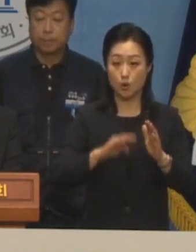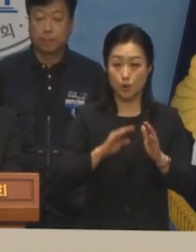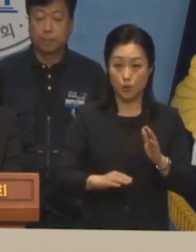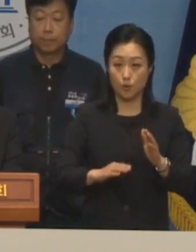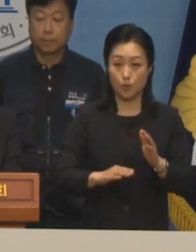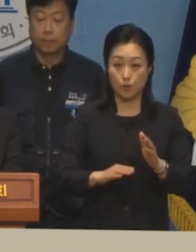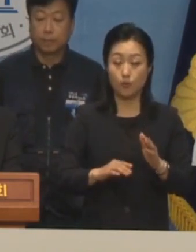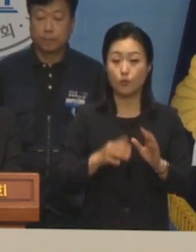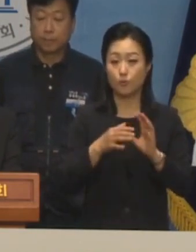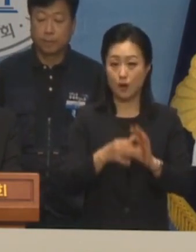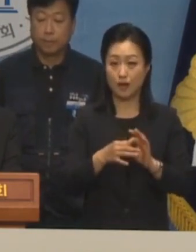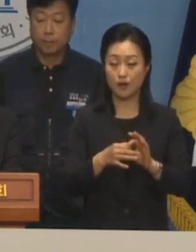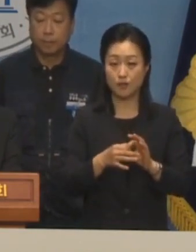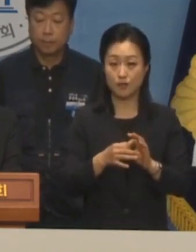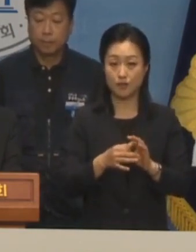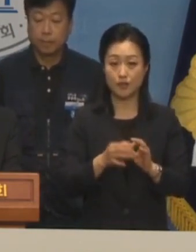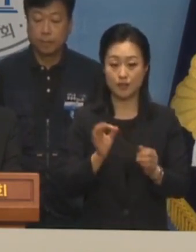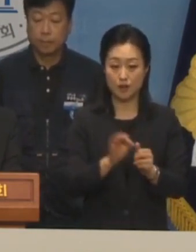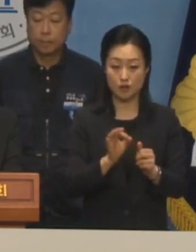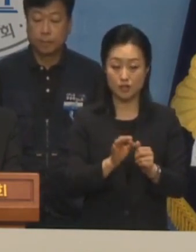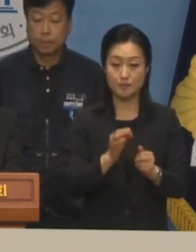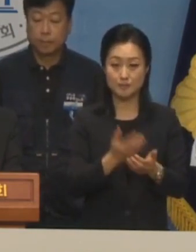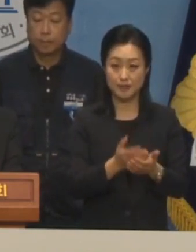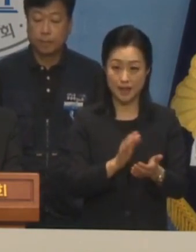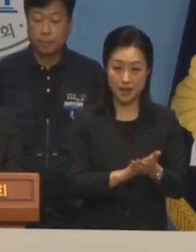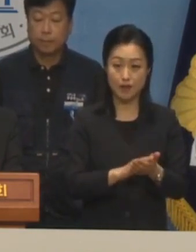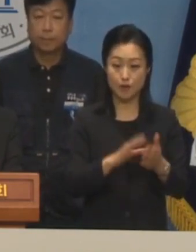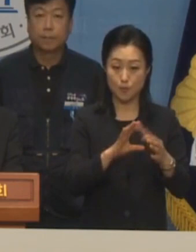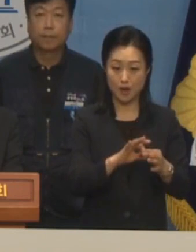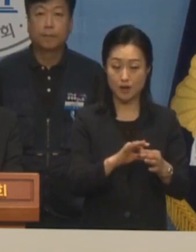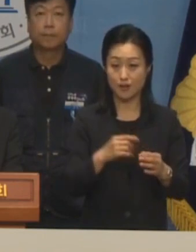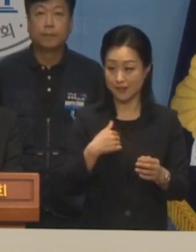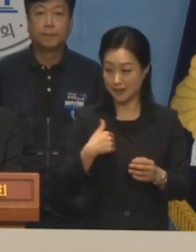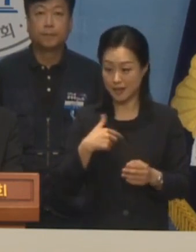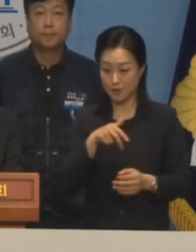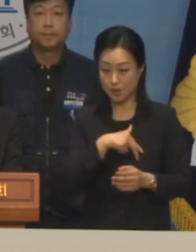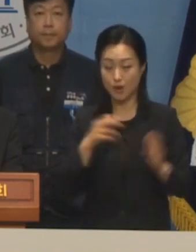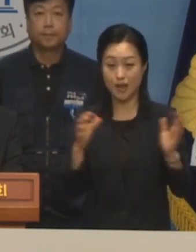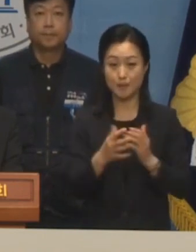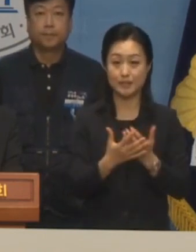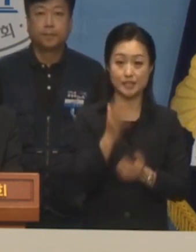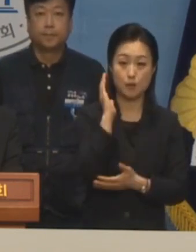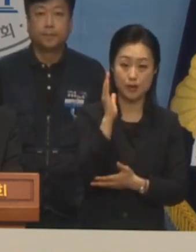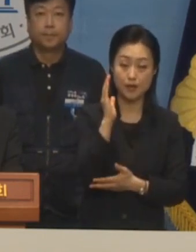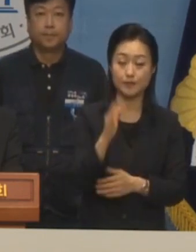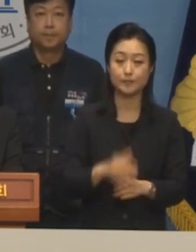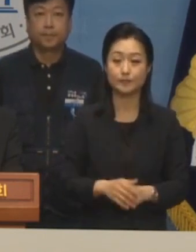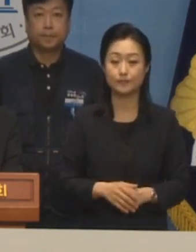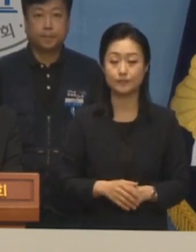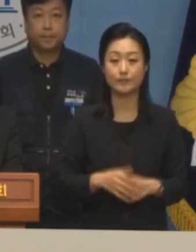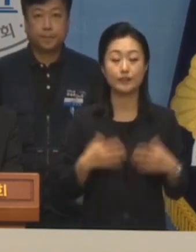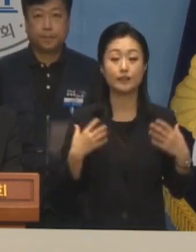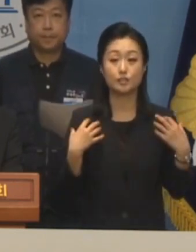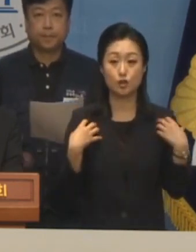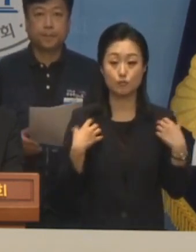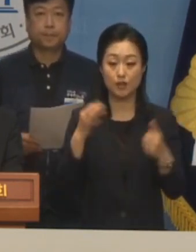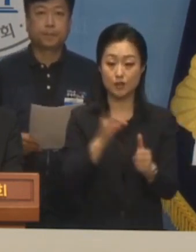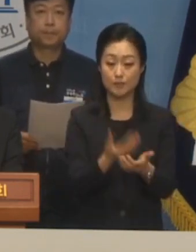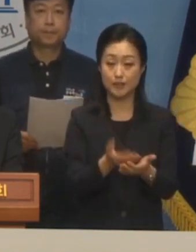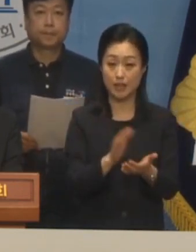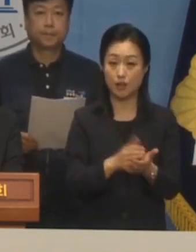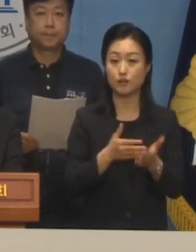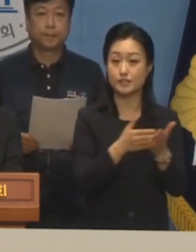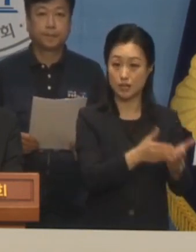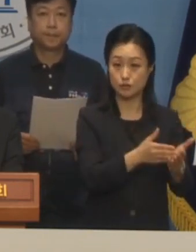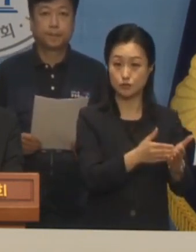공적연금 강화 국민행동가 전종덕 의원실이 오늘 공동으로 기자회견을 진행합니다. 정부의 연금 개혁안 제출